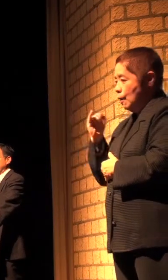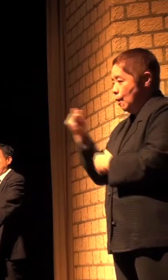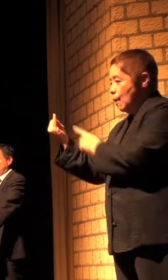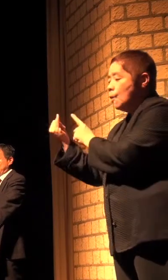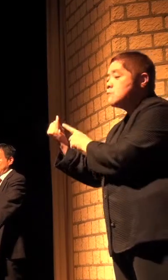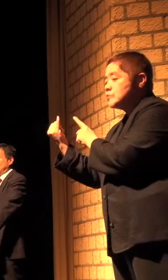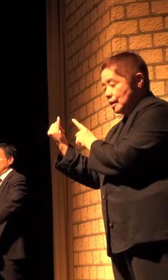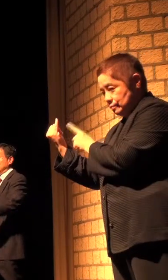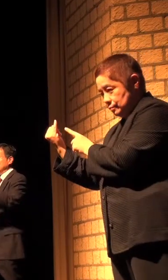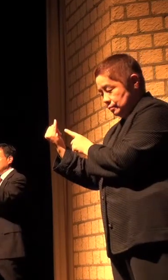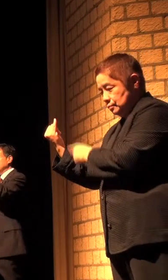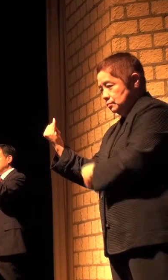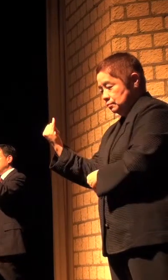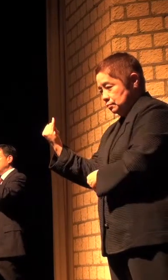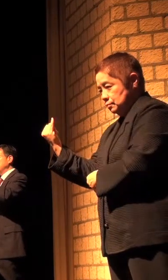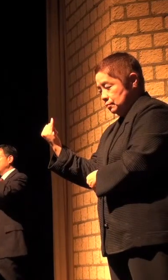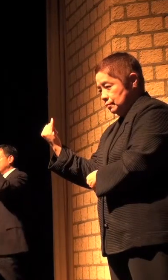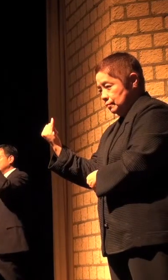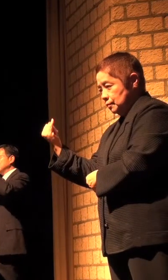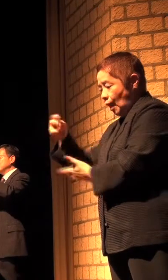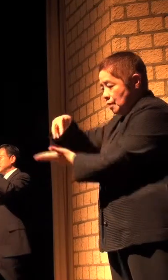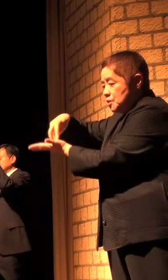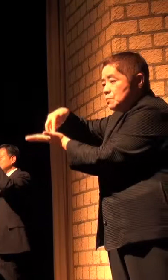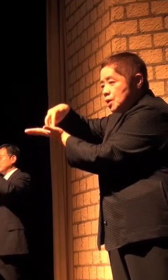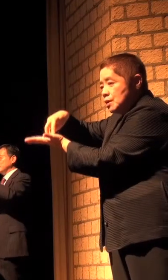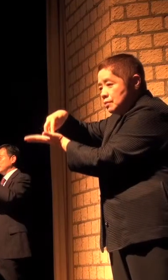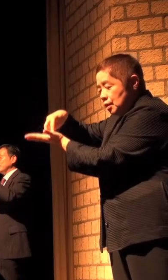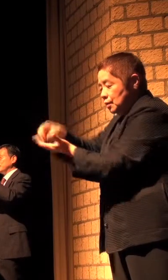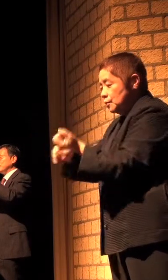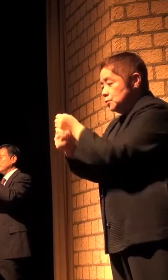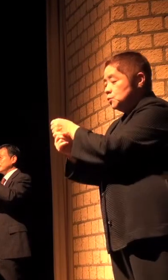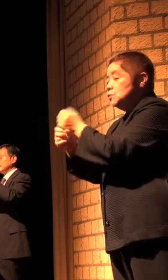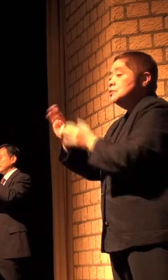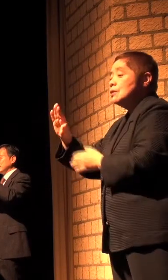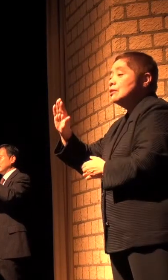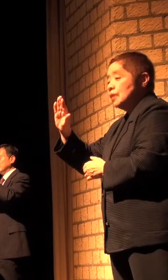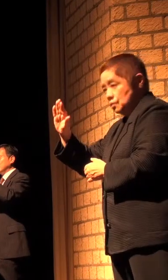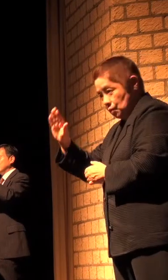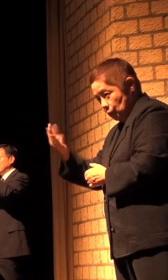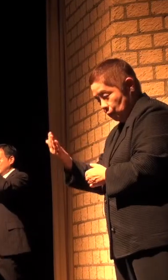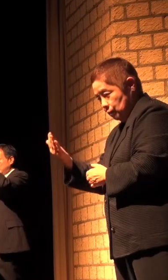由で、でエレベーターが復旧したんですけれども、